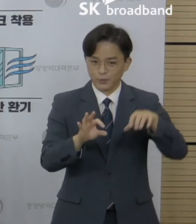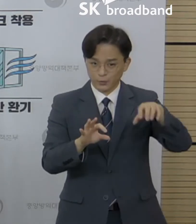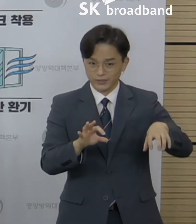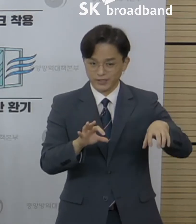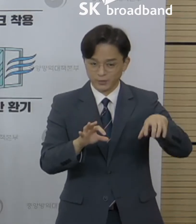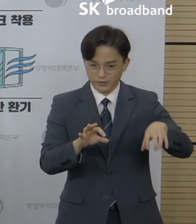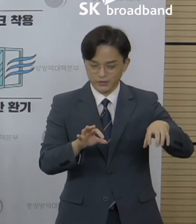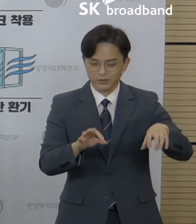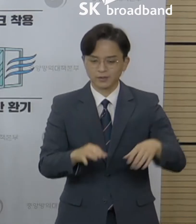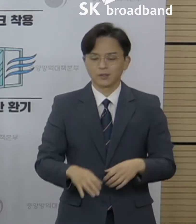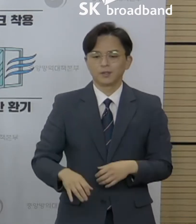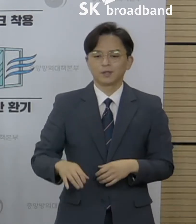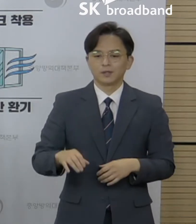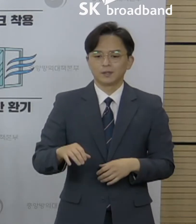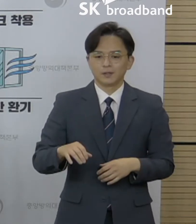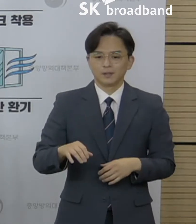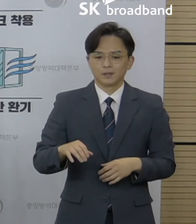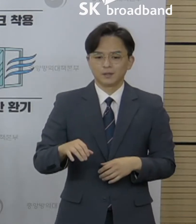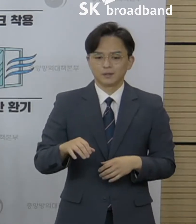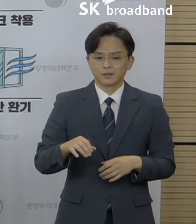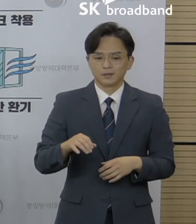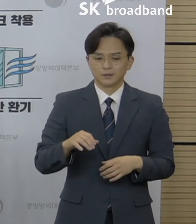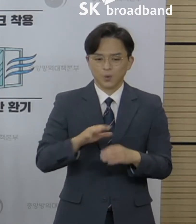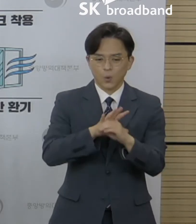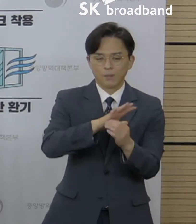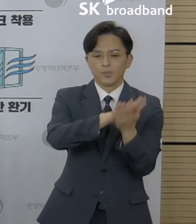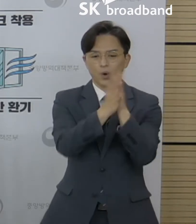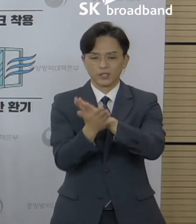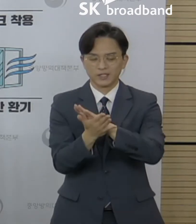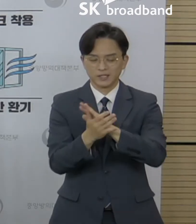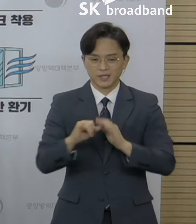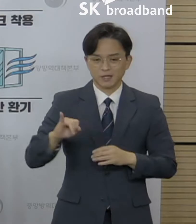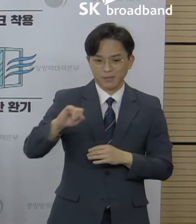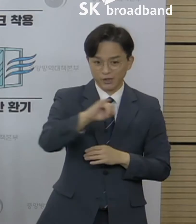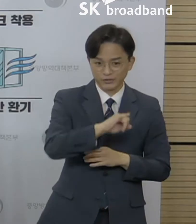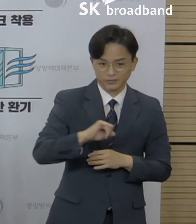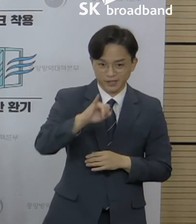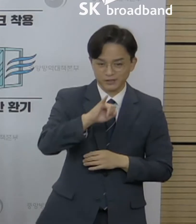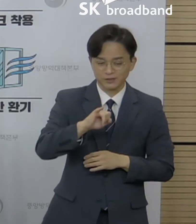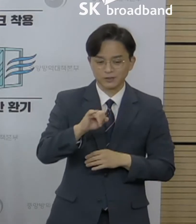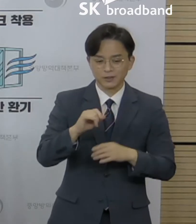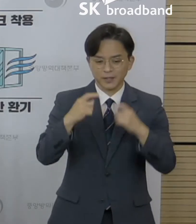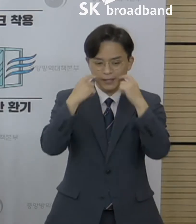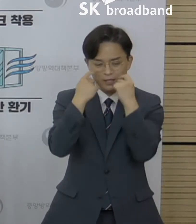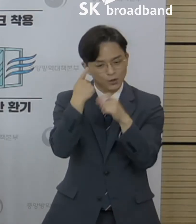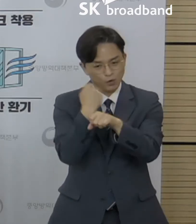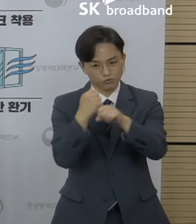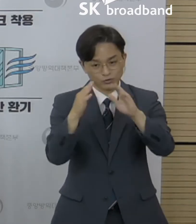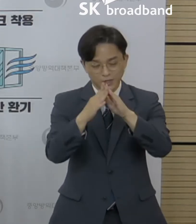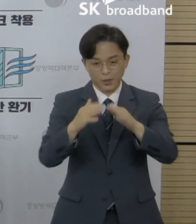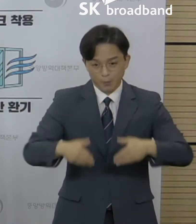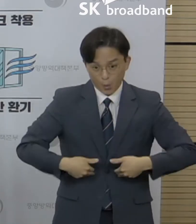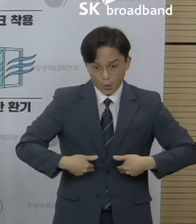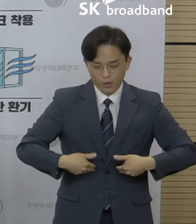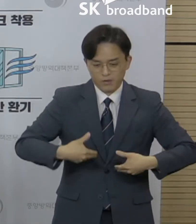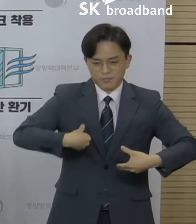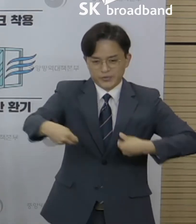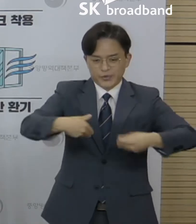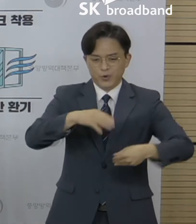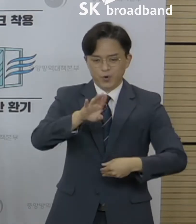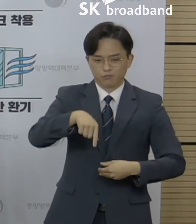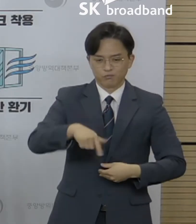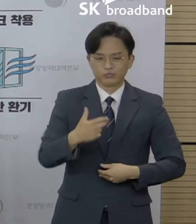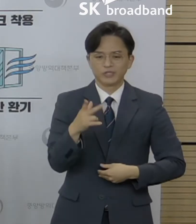기관에 536건을 분양했음을 설명드립니다. 앞으로도 항체